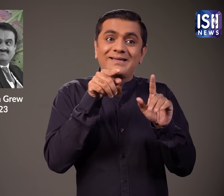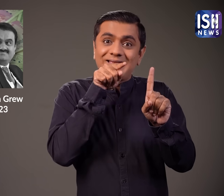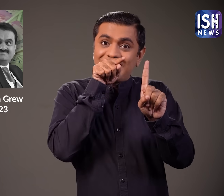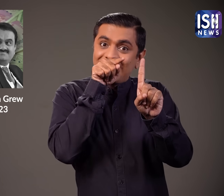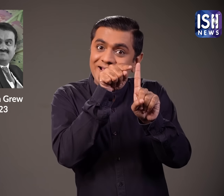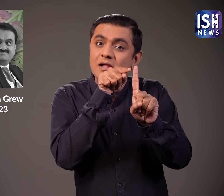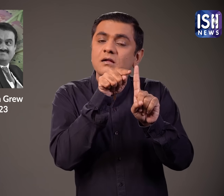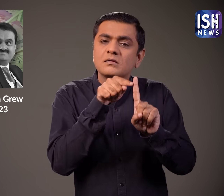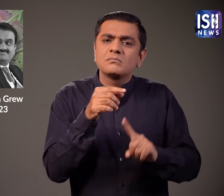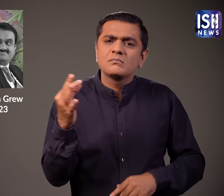की भारी व्रुद्धी हुई